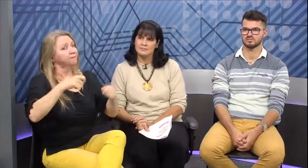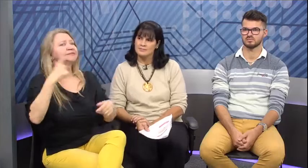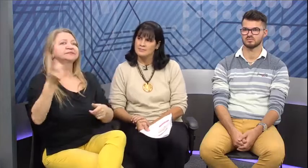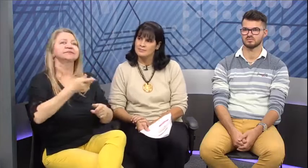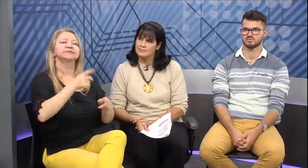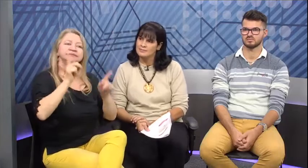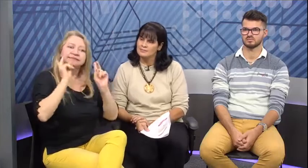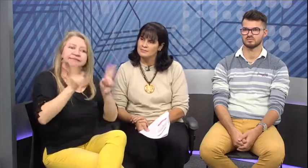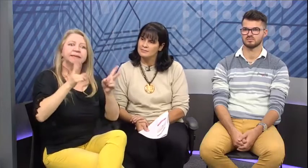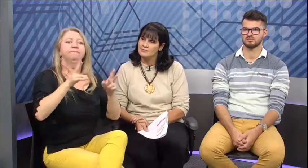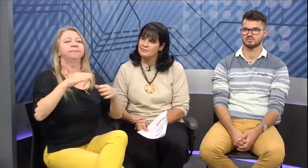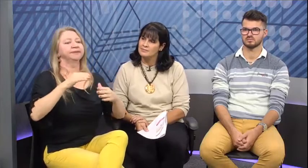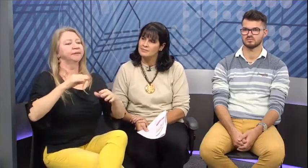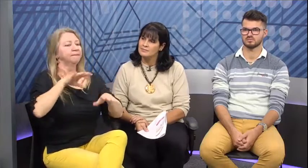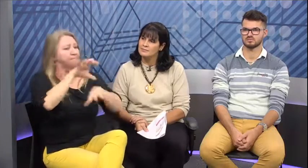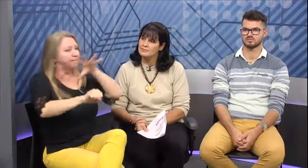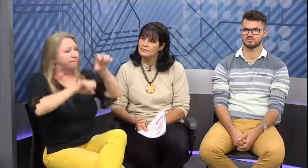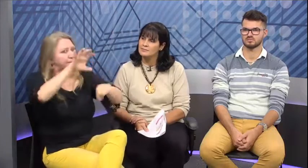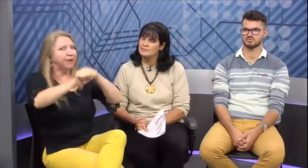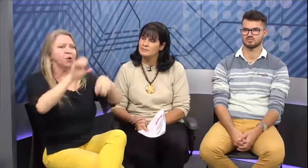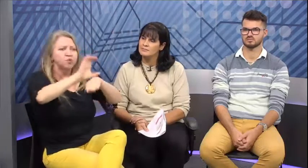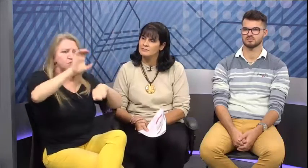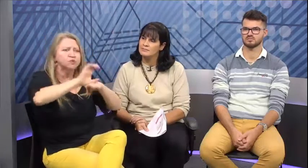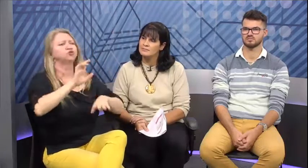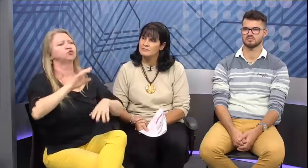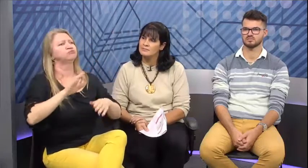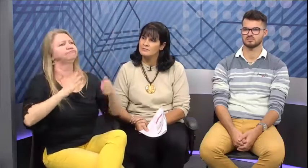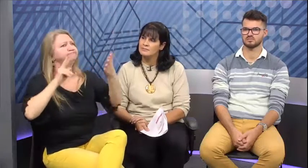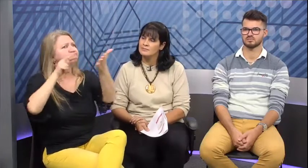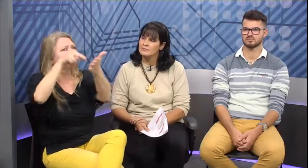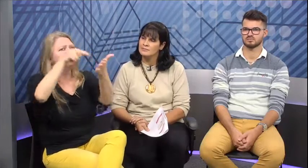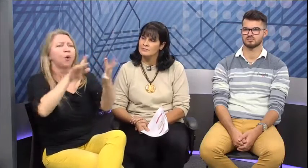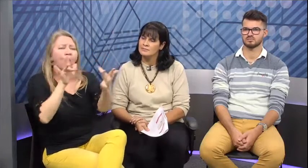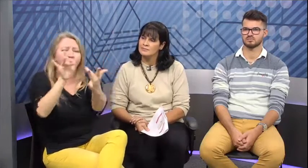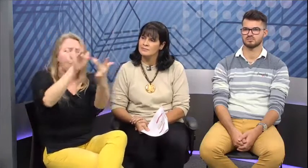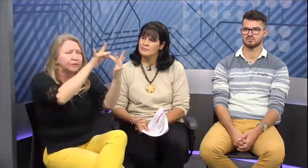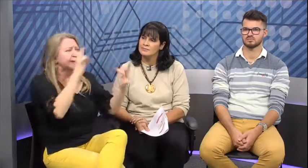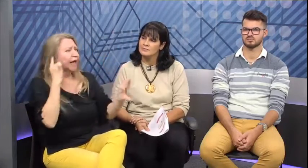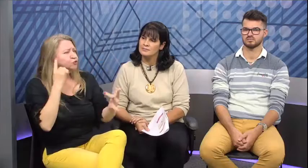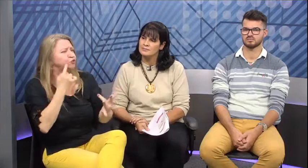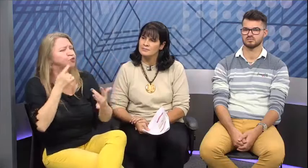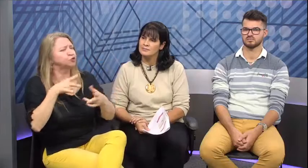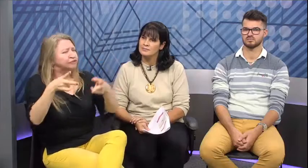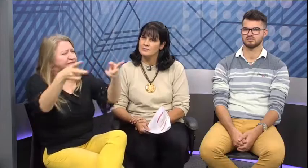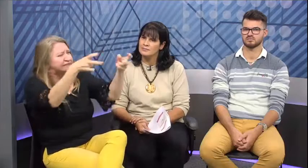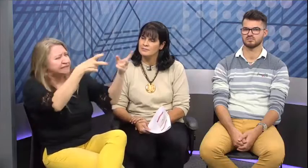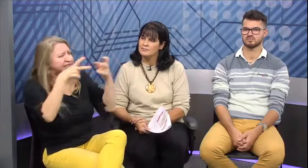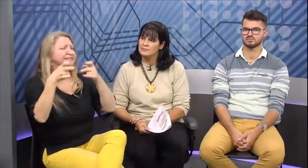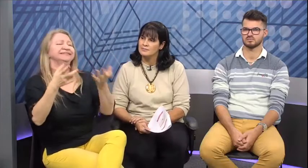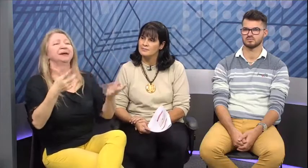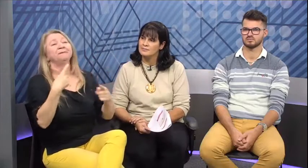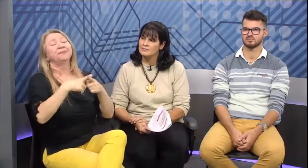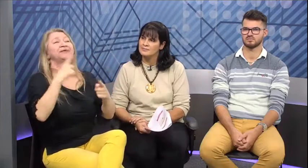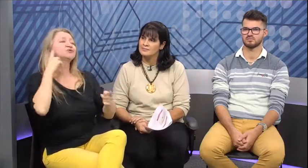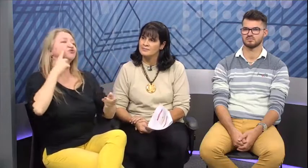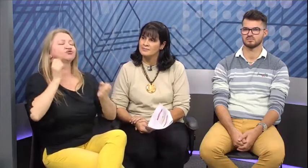do aluno surdo. Então, sempre eu falo, olha, é importante fazer cursos, ter contato com surdos,